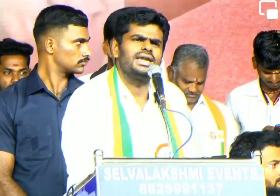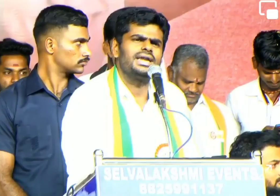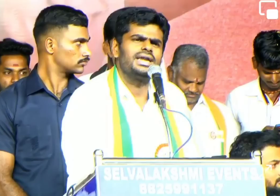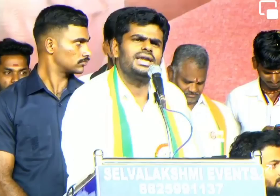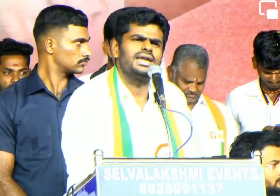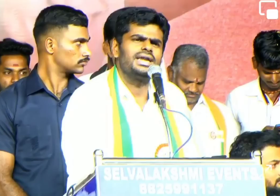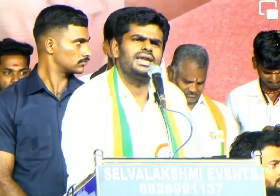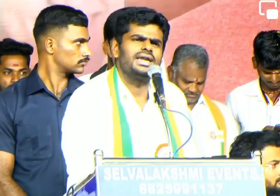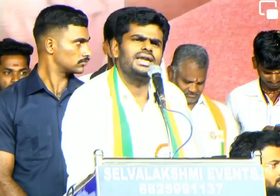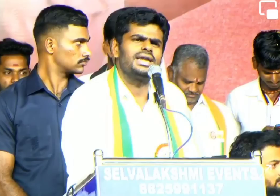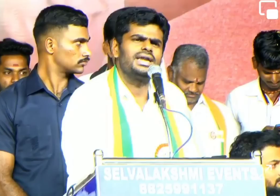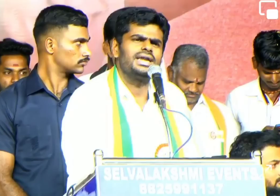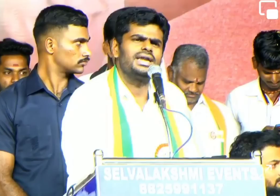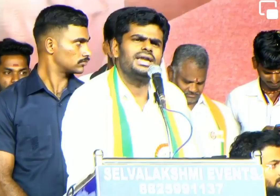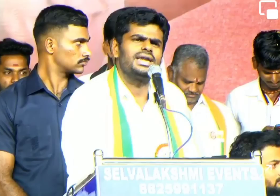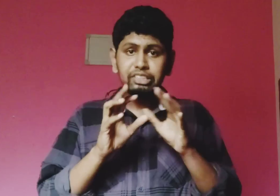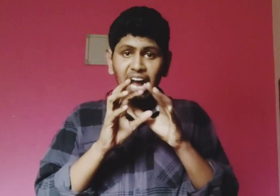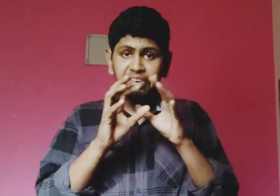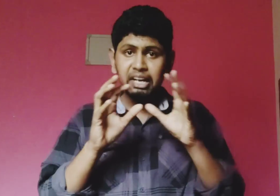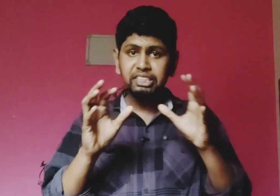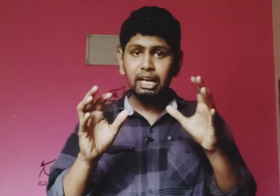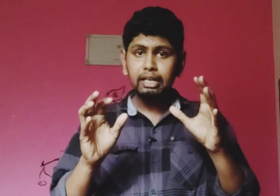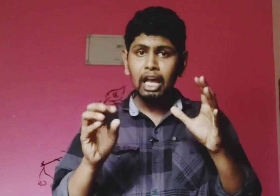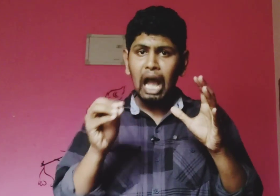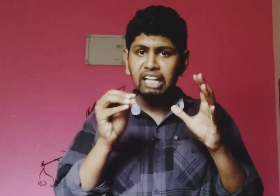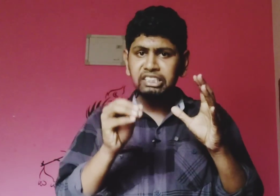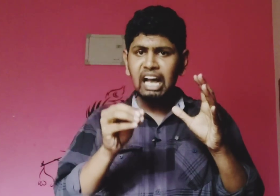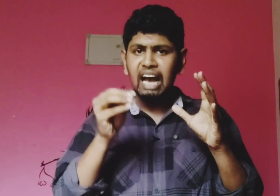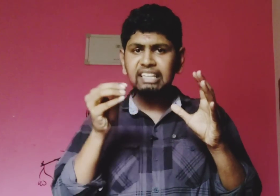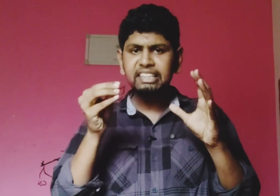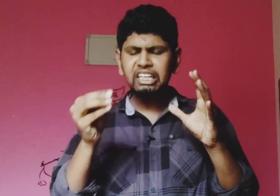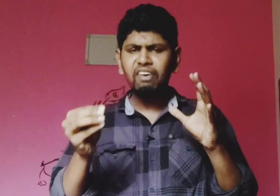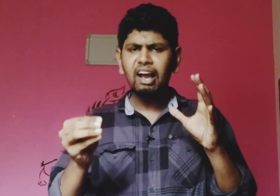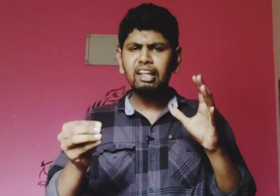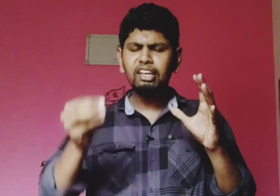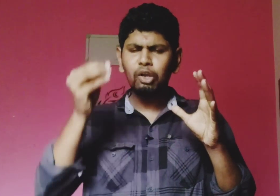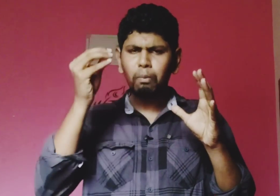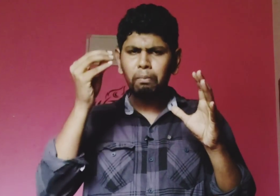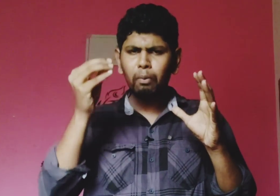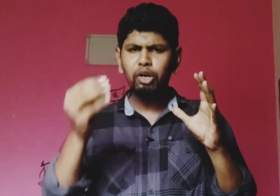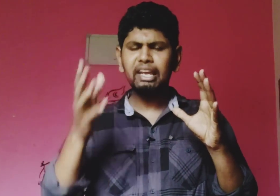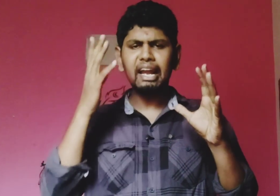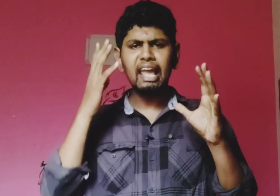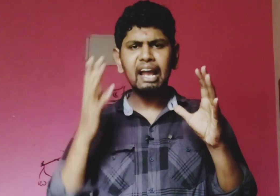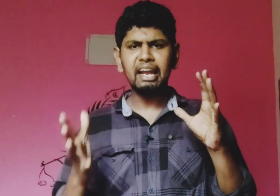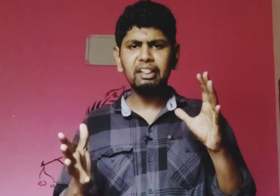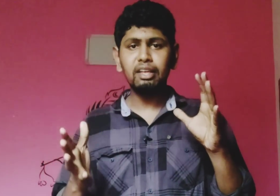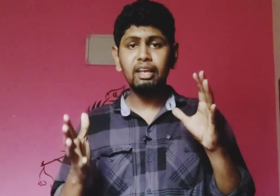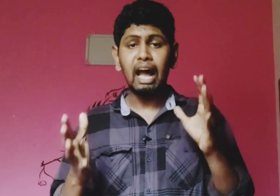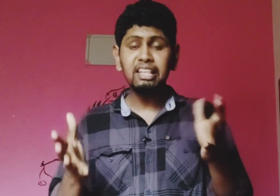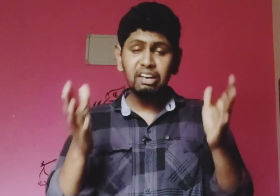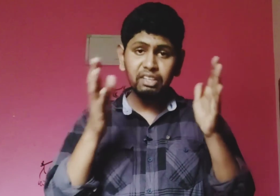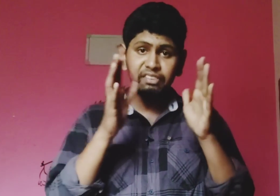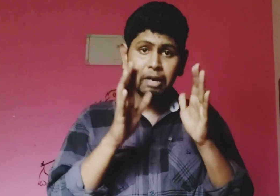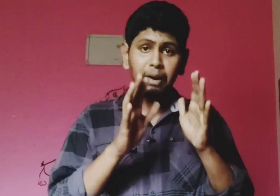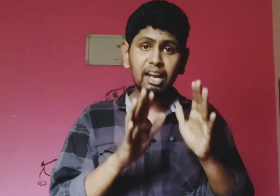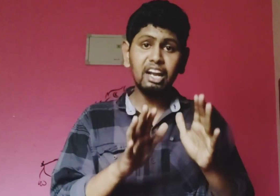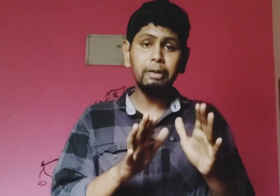இருக்கக்கூடிய திராவிட கட்சிகள் இருக்காங்க பார்த்தீங்களா, திராவிட கட்சிகள்கிட்ட 5-6 சீட்டு வாங்குறதுக்கு ரொம்ப கூட்டு கிடையா கிடந்து அதில் வந்து வேட்பாளர்களை